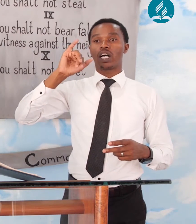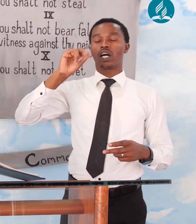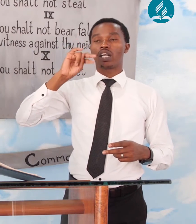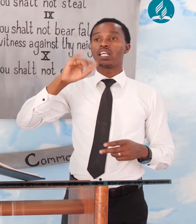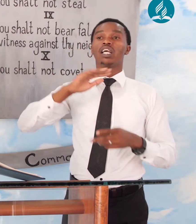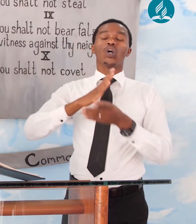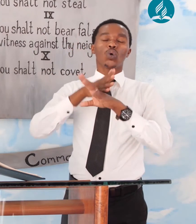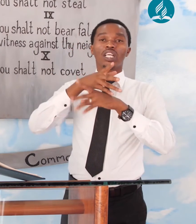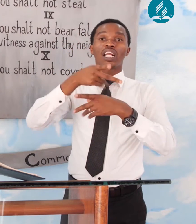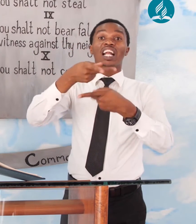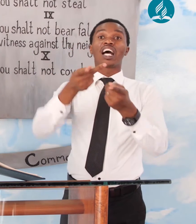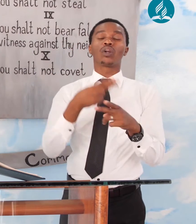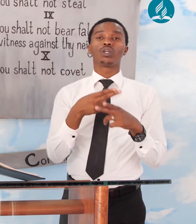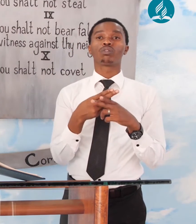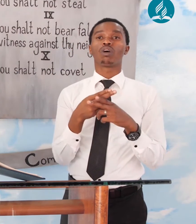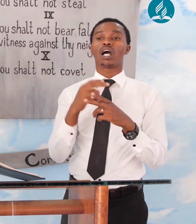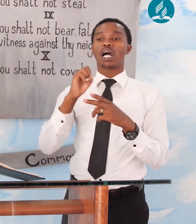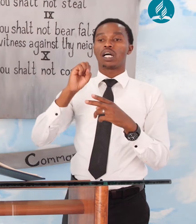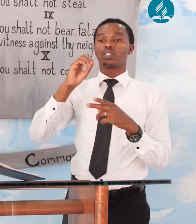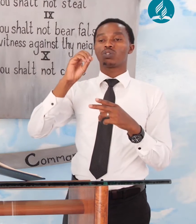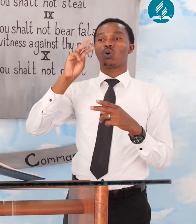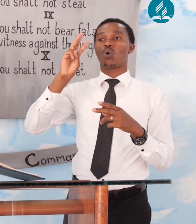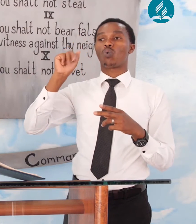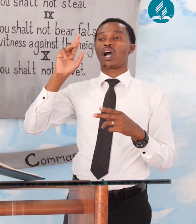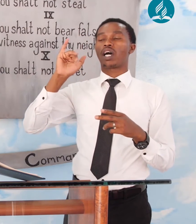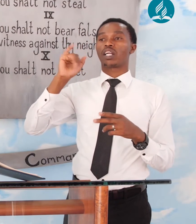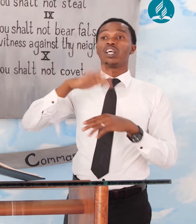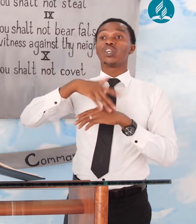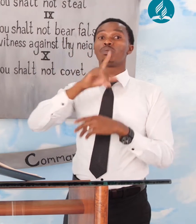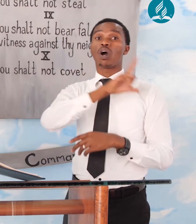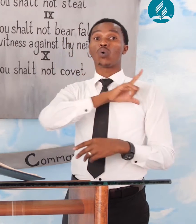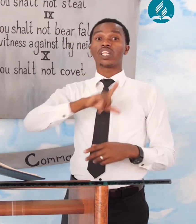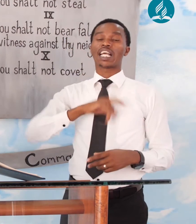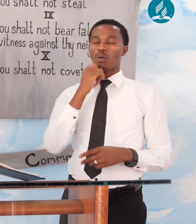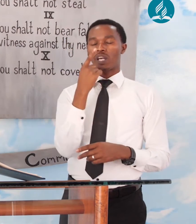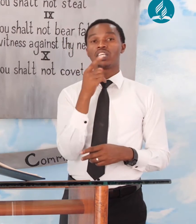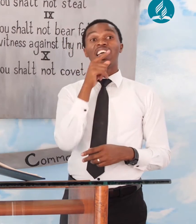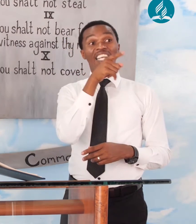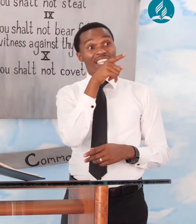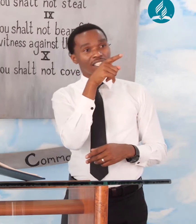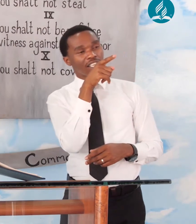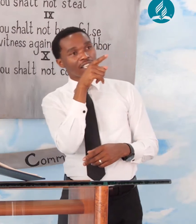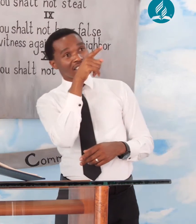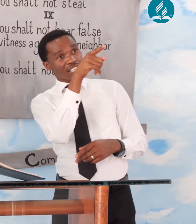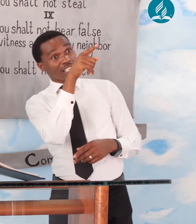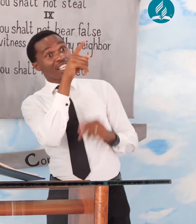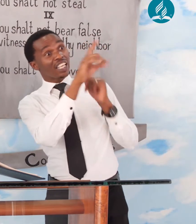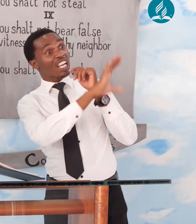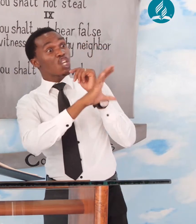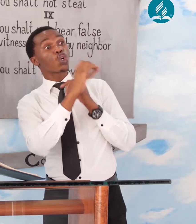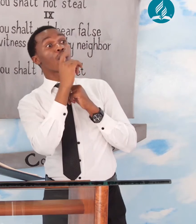w'imikindo ageza i Sowari Uwiteka aramubwira ati ngikiriya igihugu narahiye Aburahamu na Isaka na